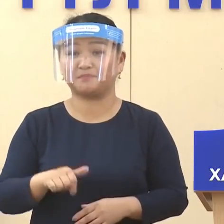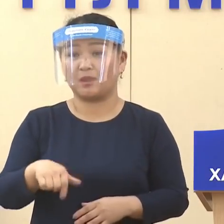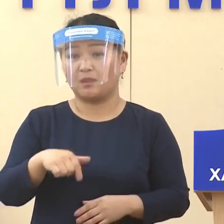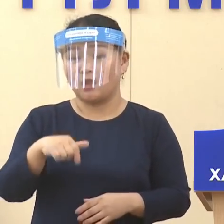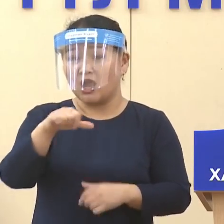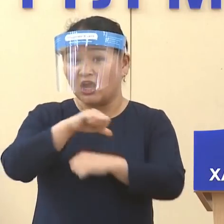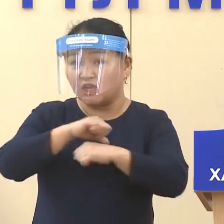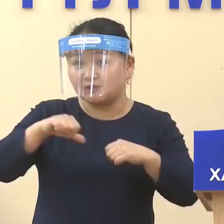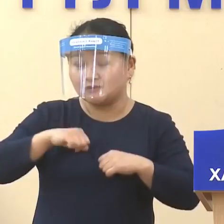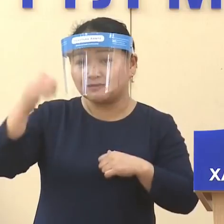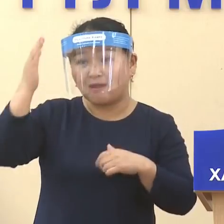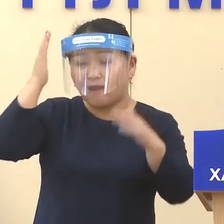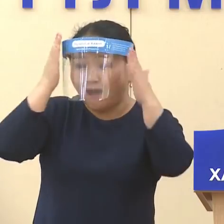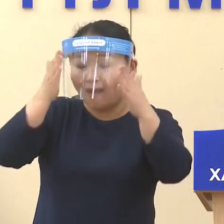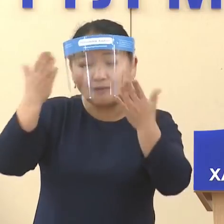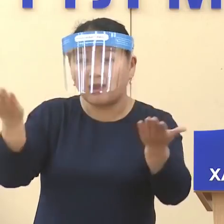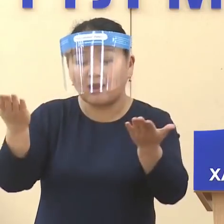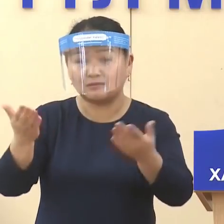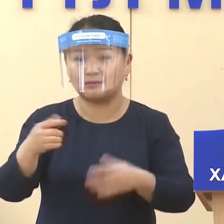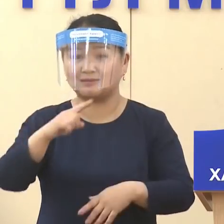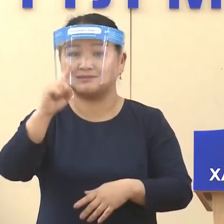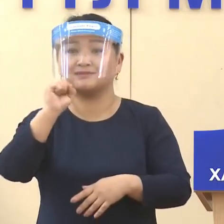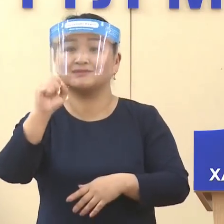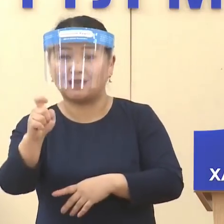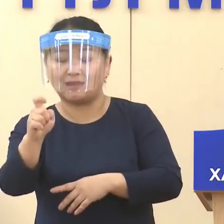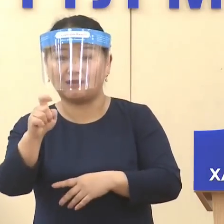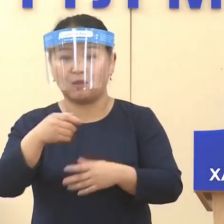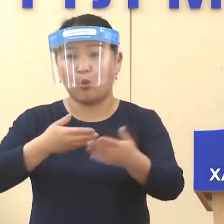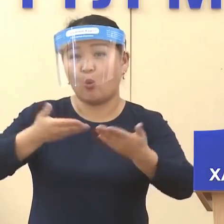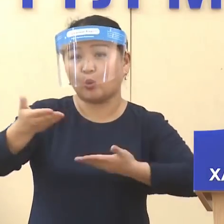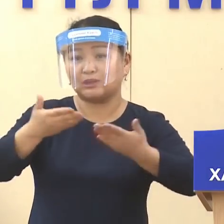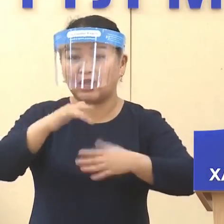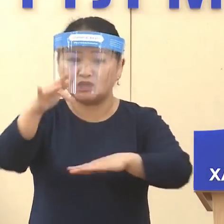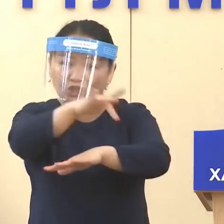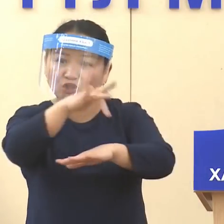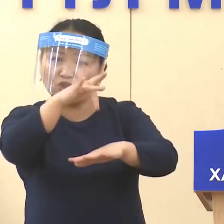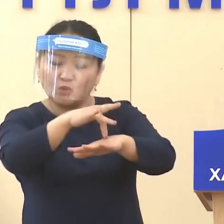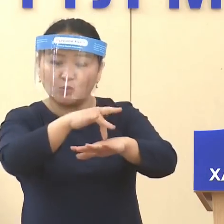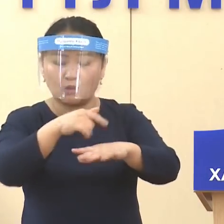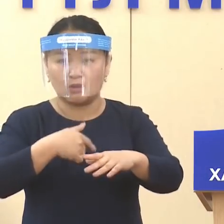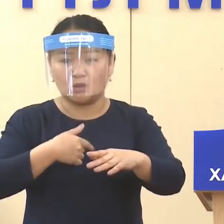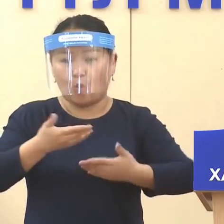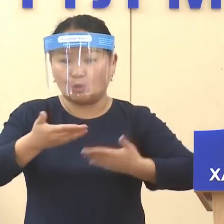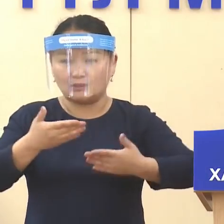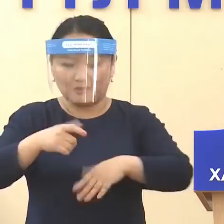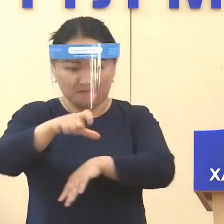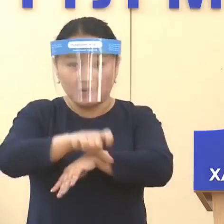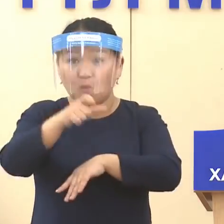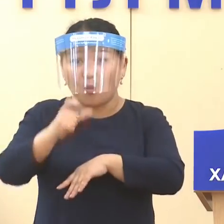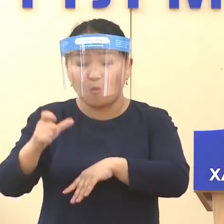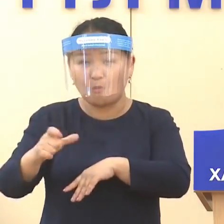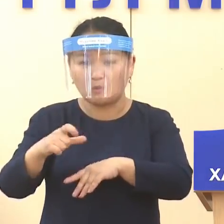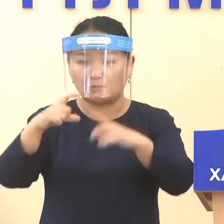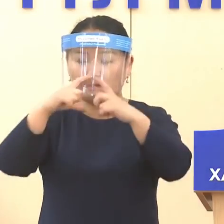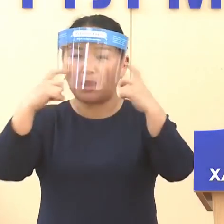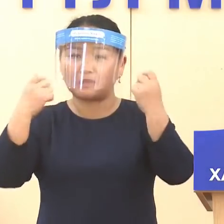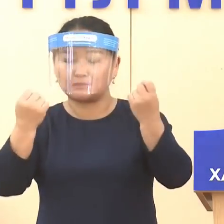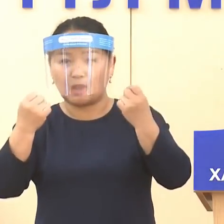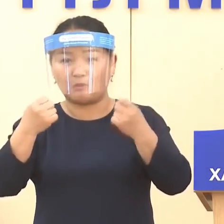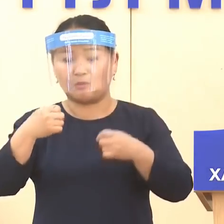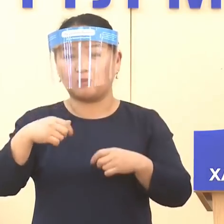иргэдээс анхааруулсан зүйл бол энэ зах худалдааны төвүүд дээр үйлчилж байгаа худалдагч нар одоо маскгүй, амны хаалтгүй